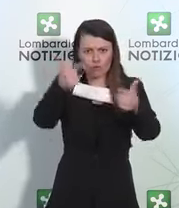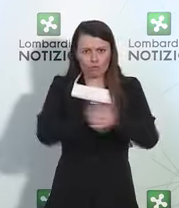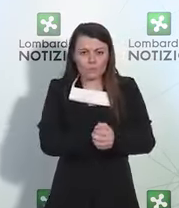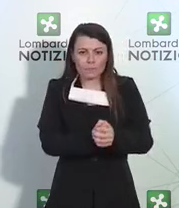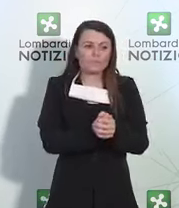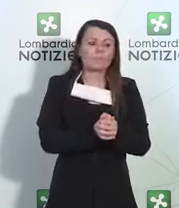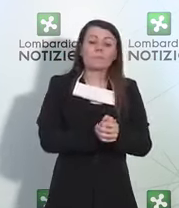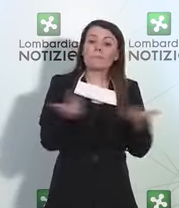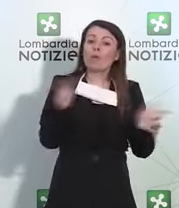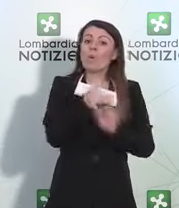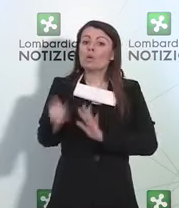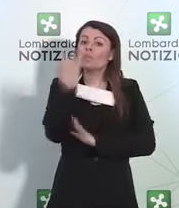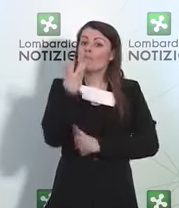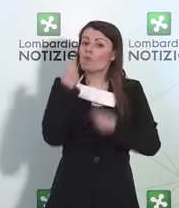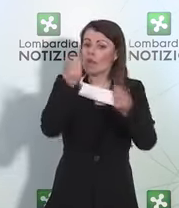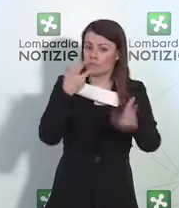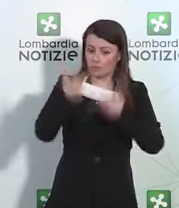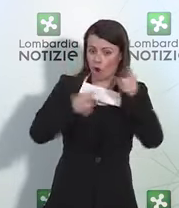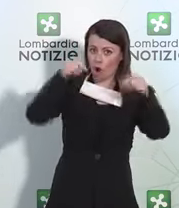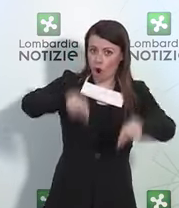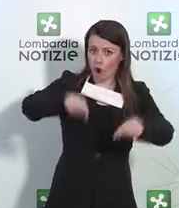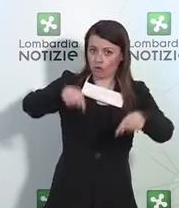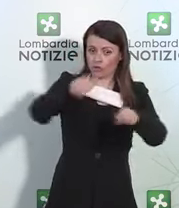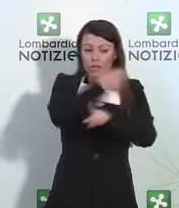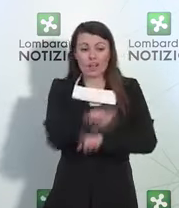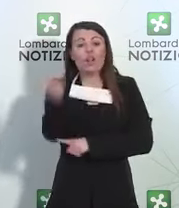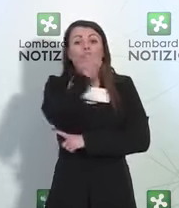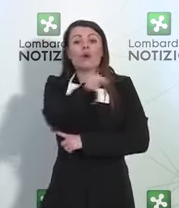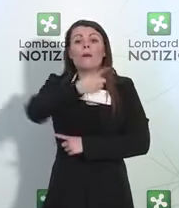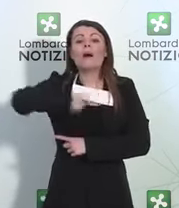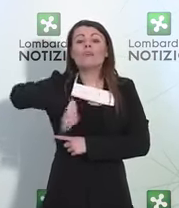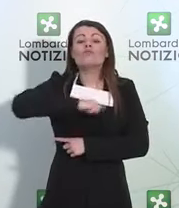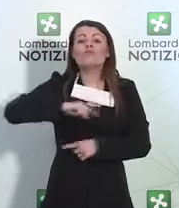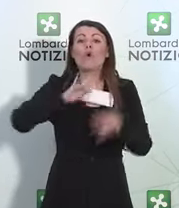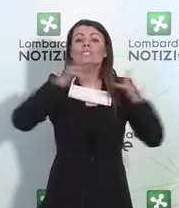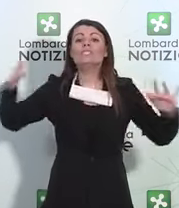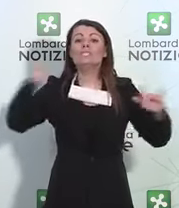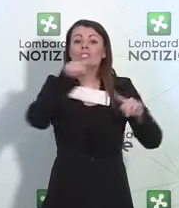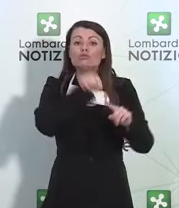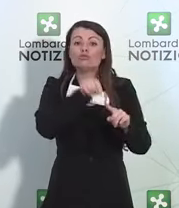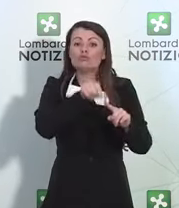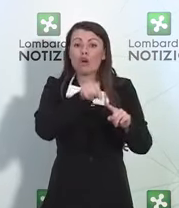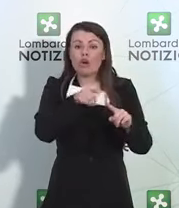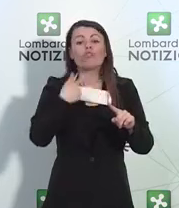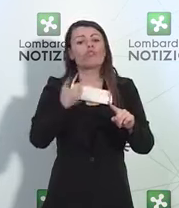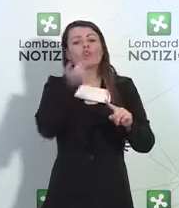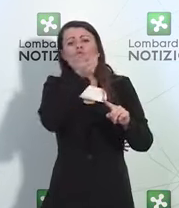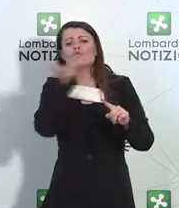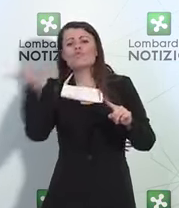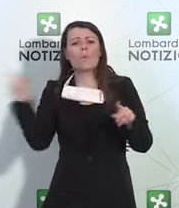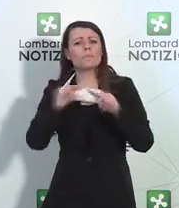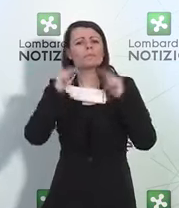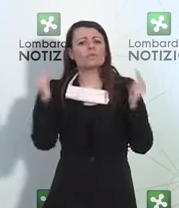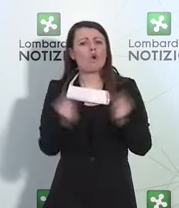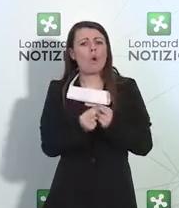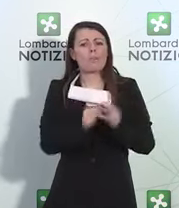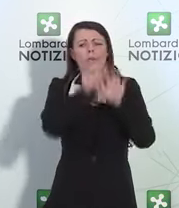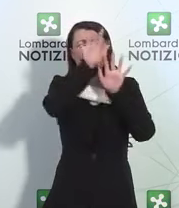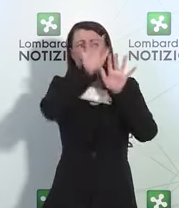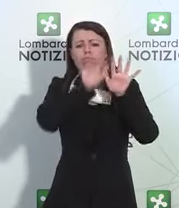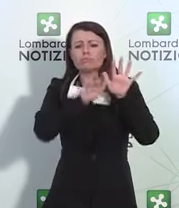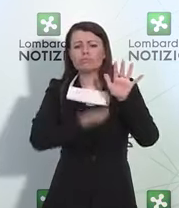oggi volevo fare accenno è che domani pubblicheremo sul nostro sito tutti i numeri assolutamente